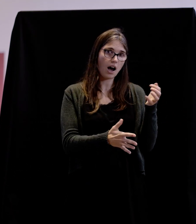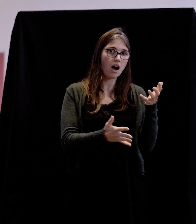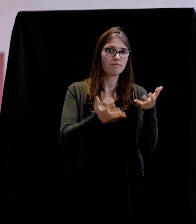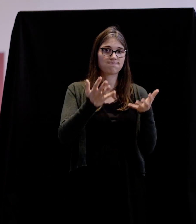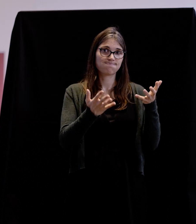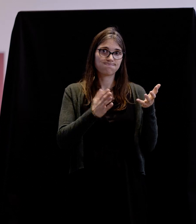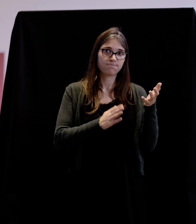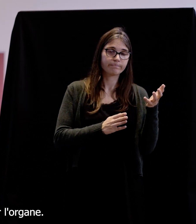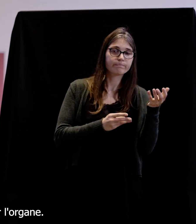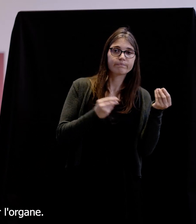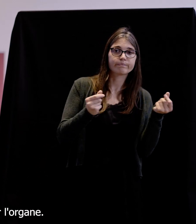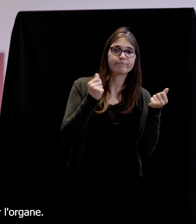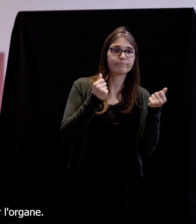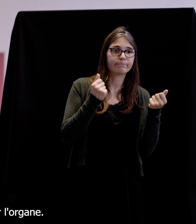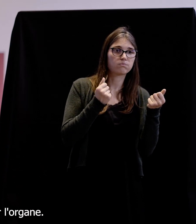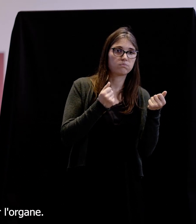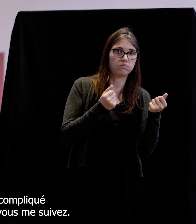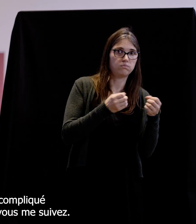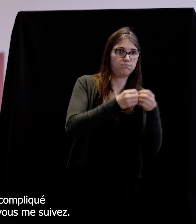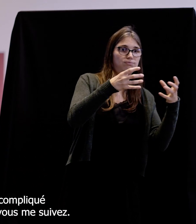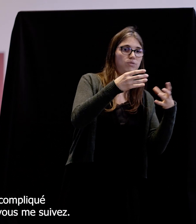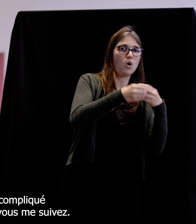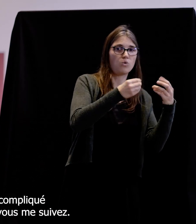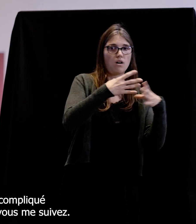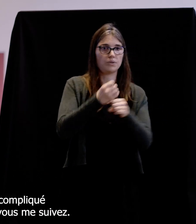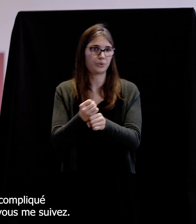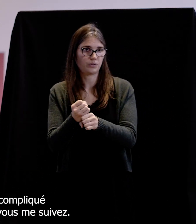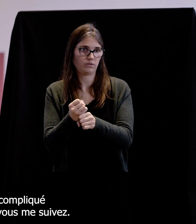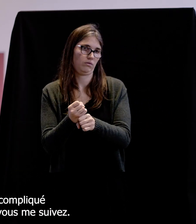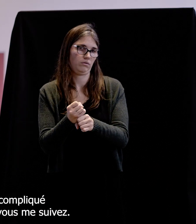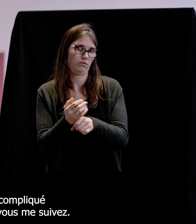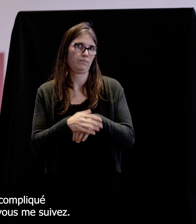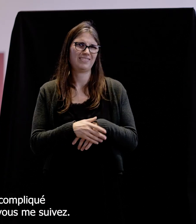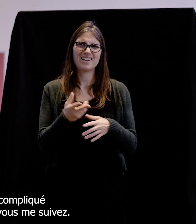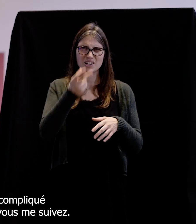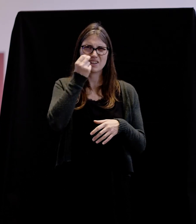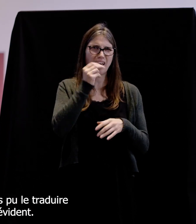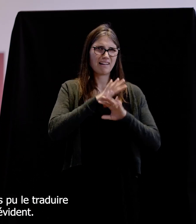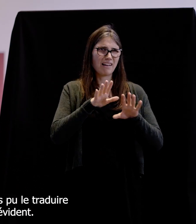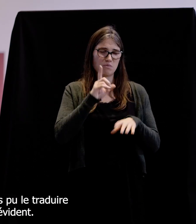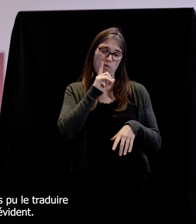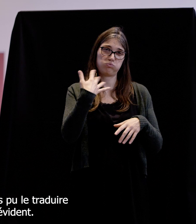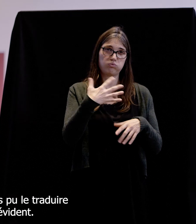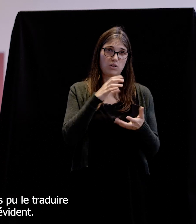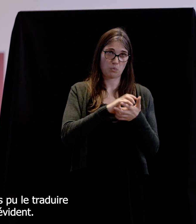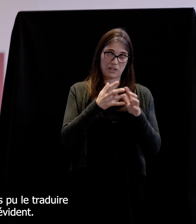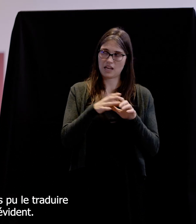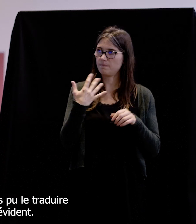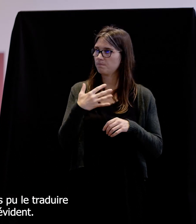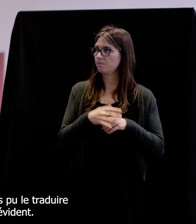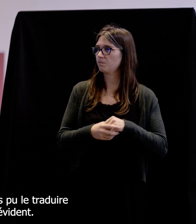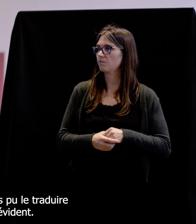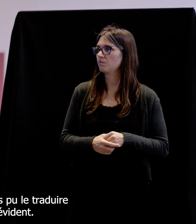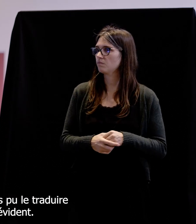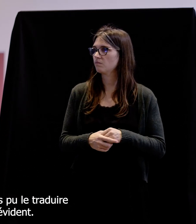moins important sur l'organe. C'est un peu compliqué, mais j'espère que vous me suivez. Alors, ça aussi, j'ai pas pu